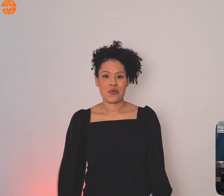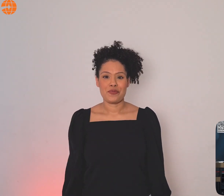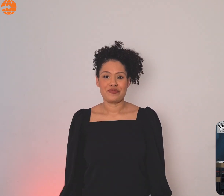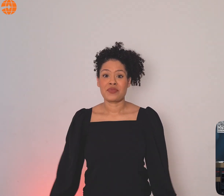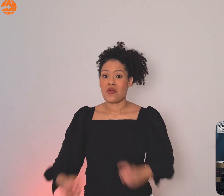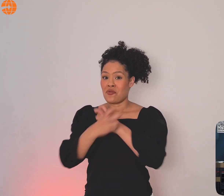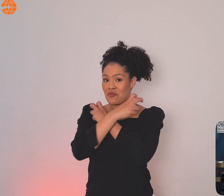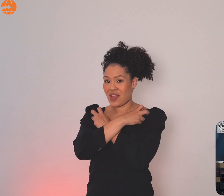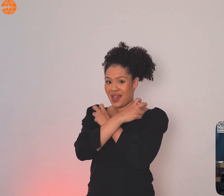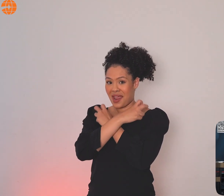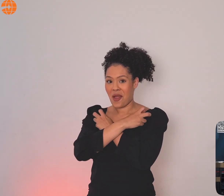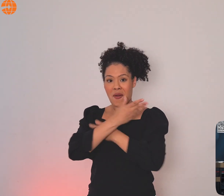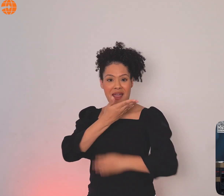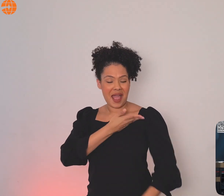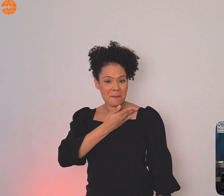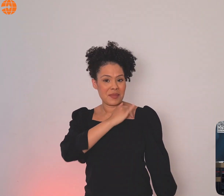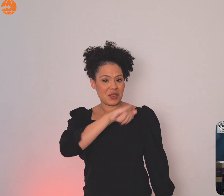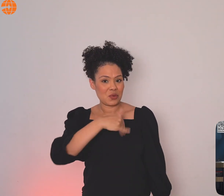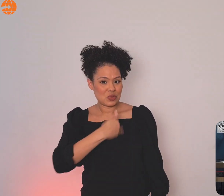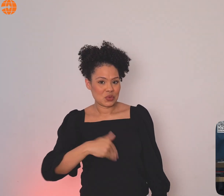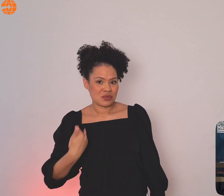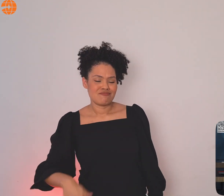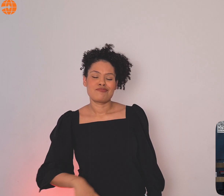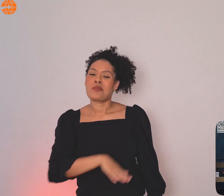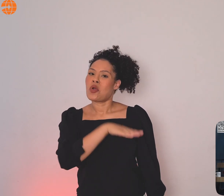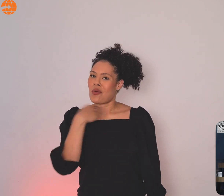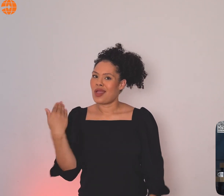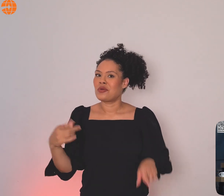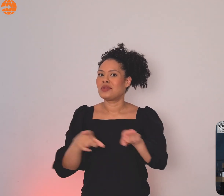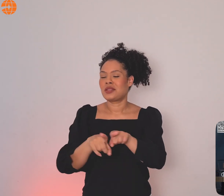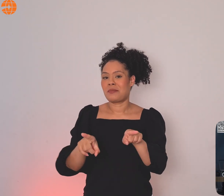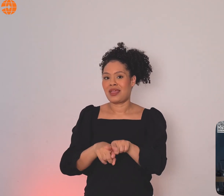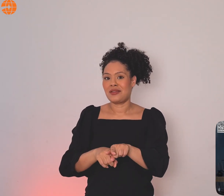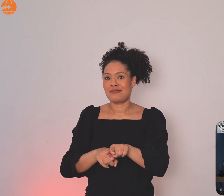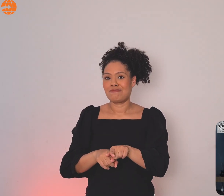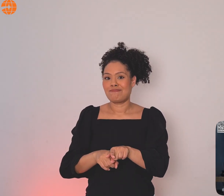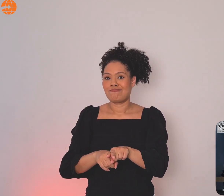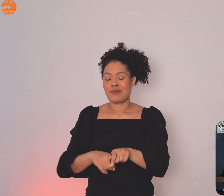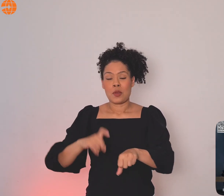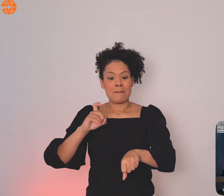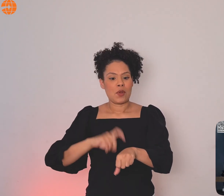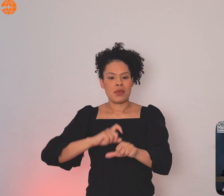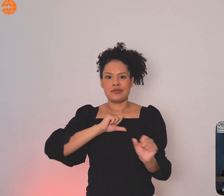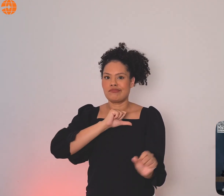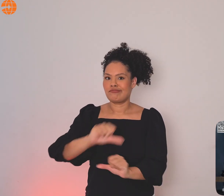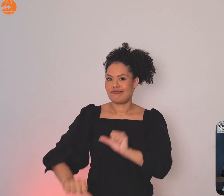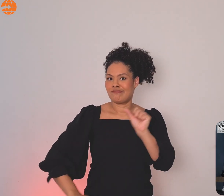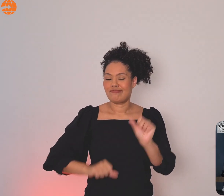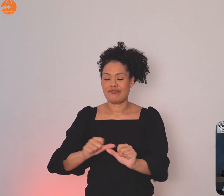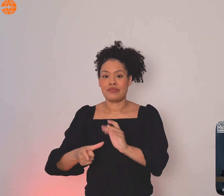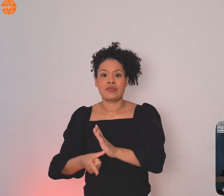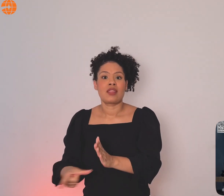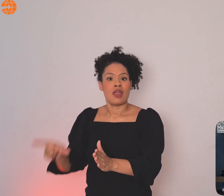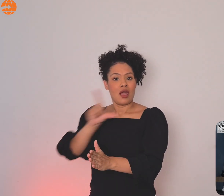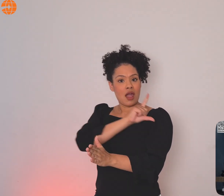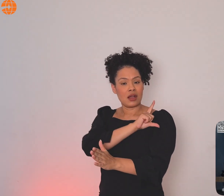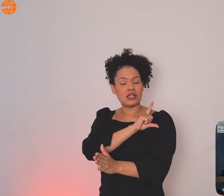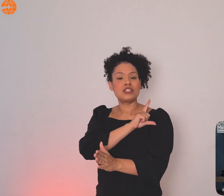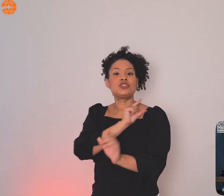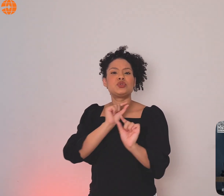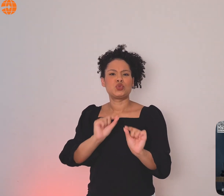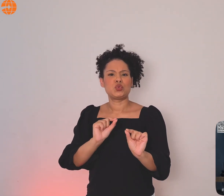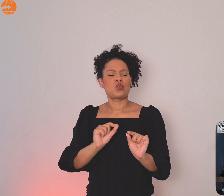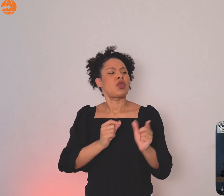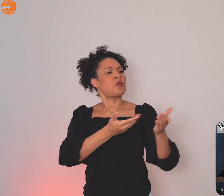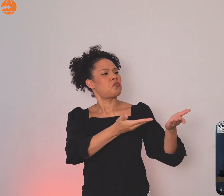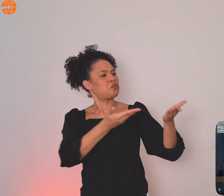morreu. Os tempos mudaram, e aquele povo que foi recebido com toda a alegria, com